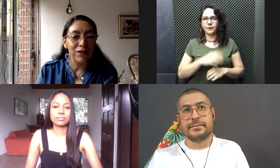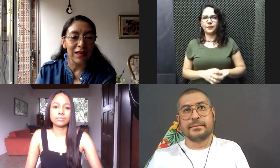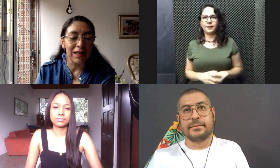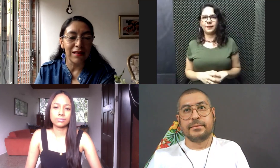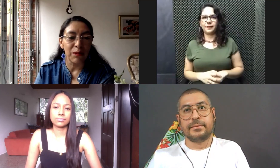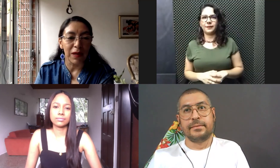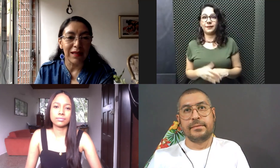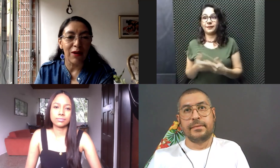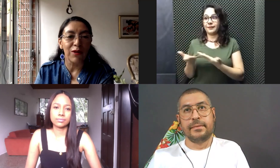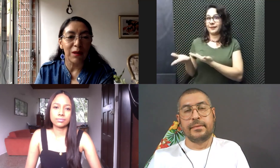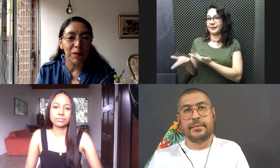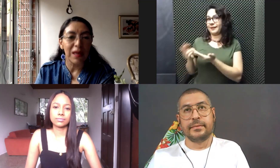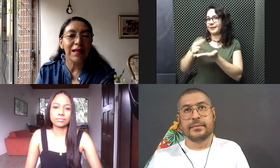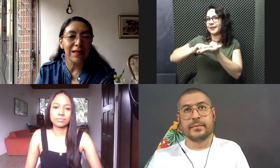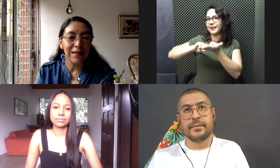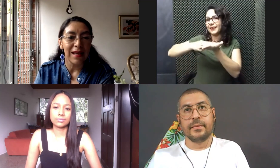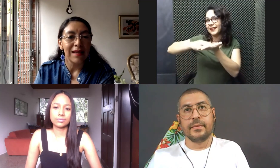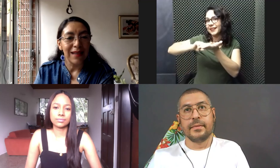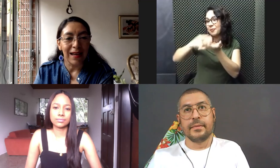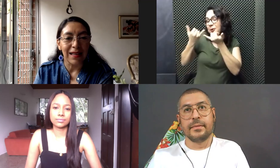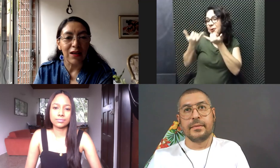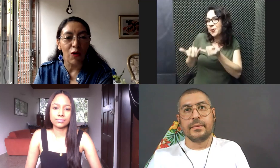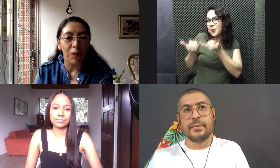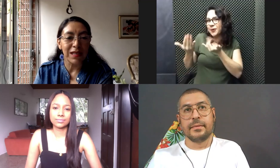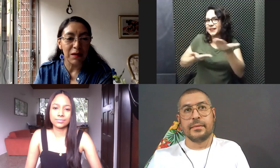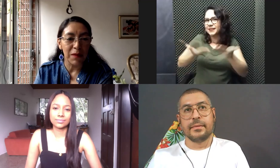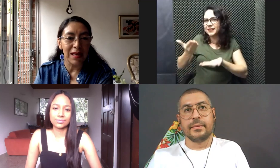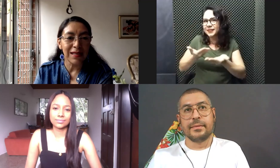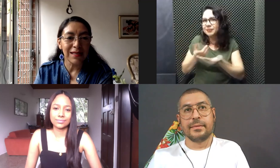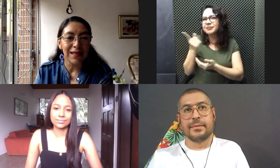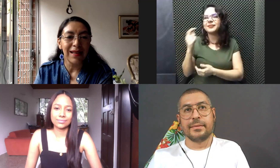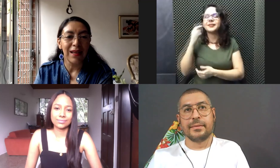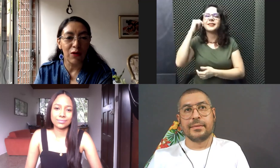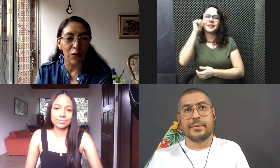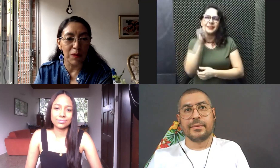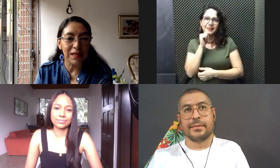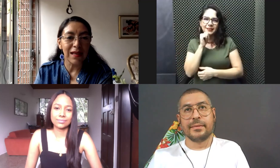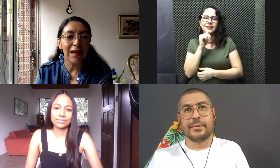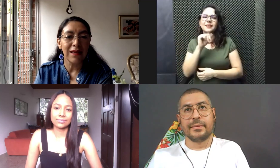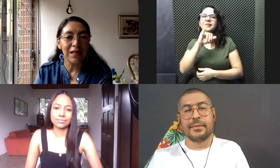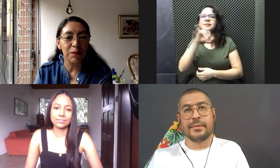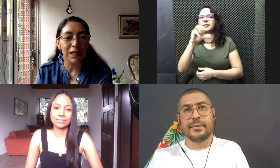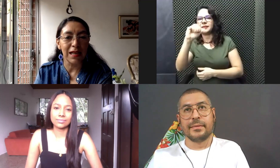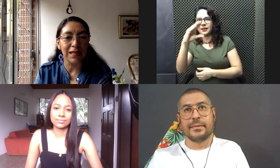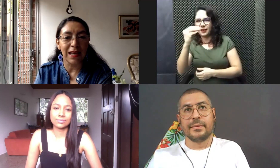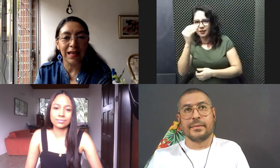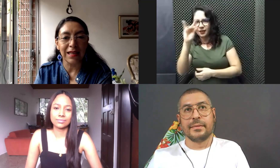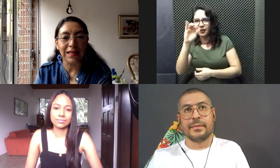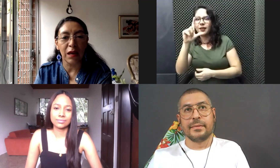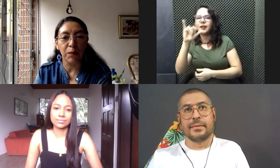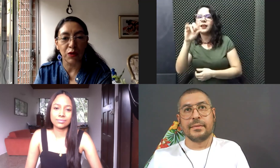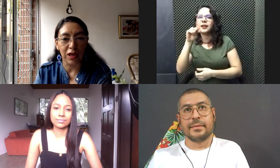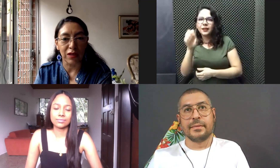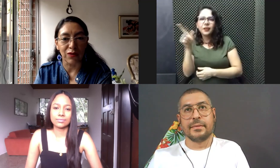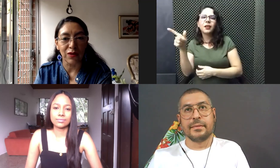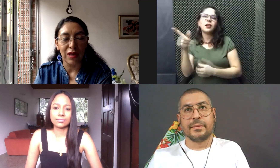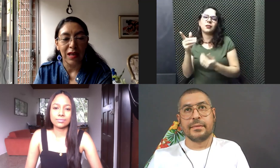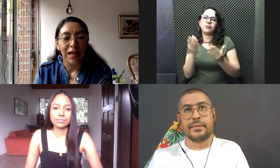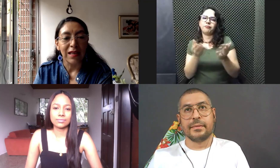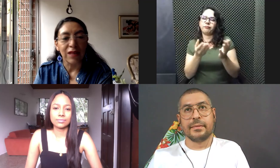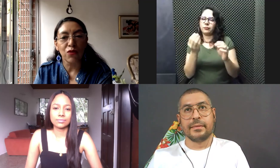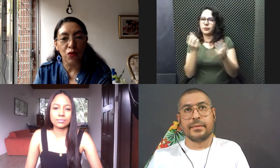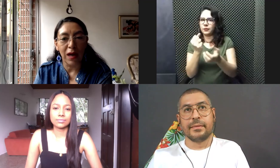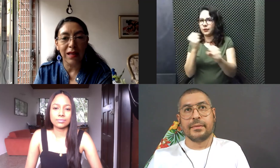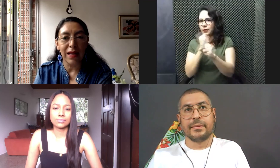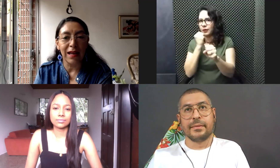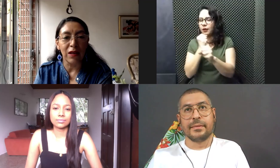quien nos interpreta hoy también es Jacqueline Gómez Jiménez, economista y especialista en gerencia de proyectos.